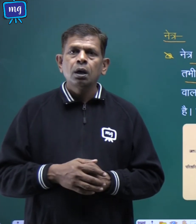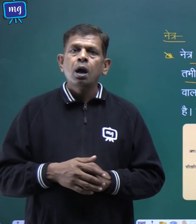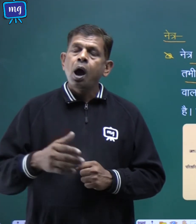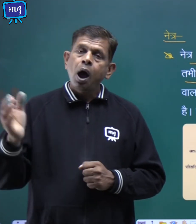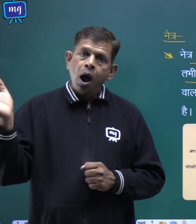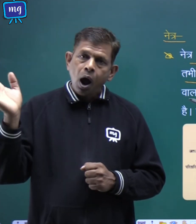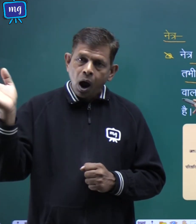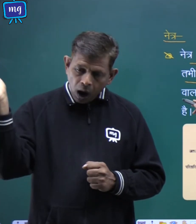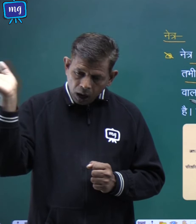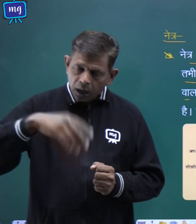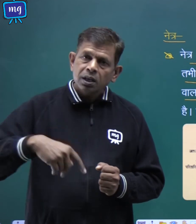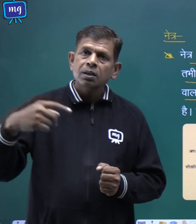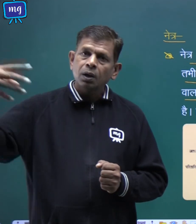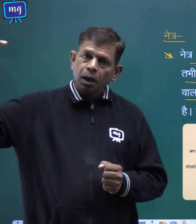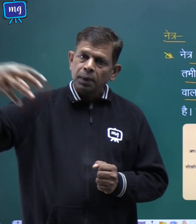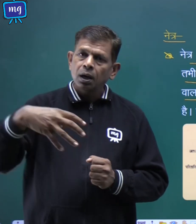आने वाला प्रकाश